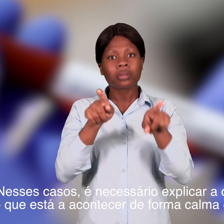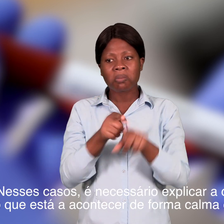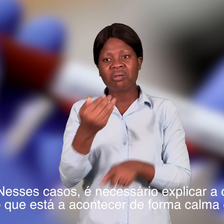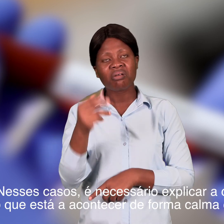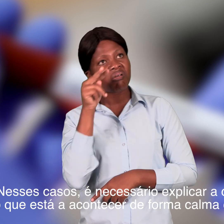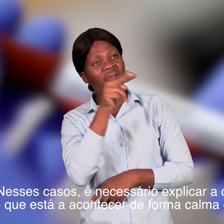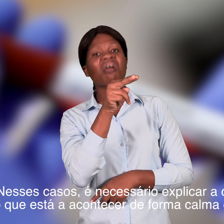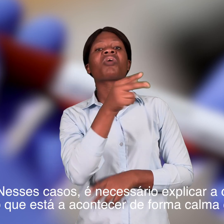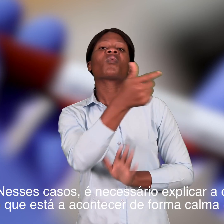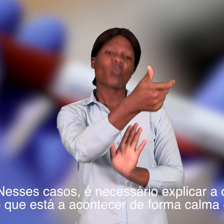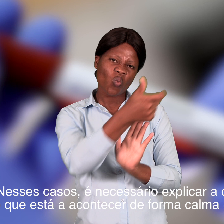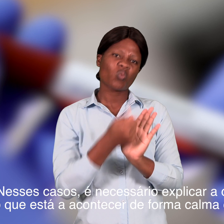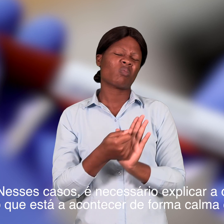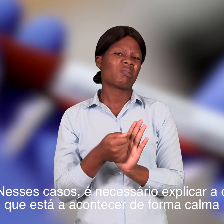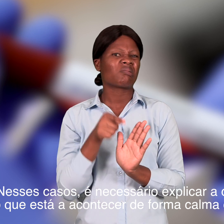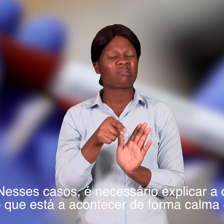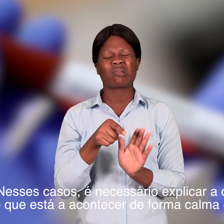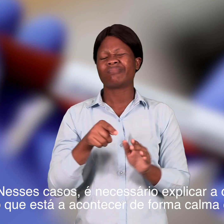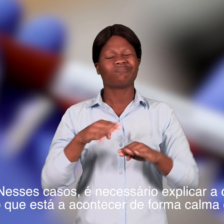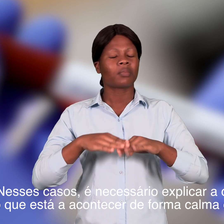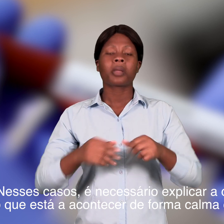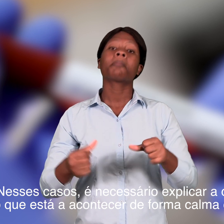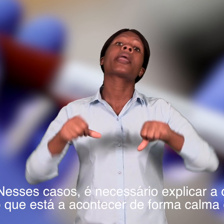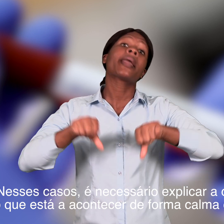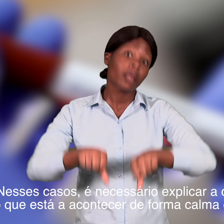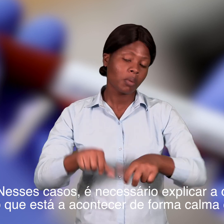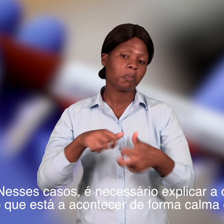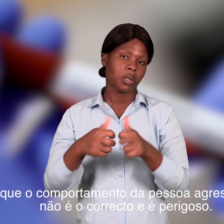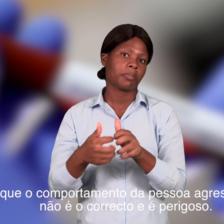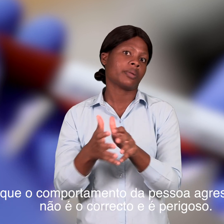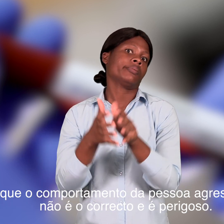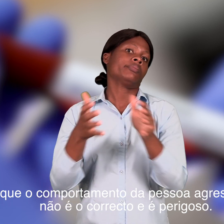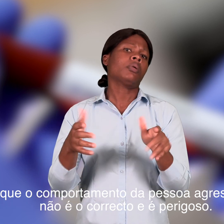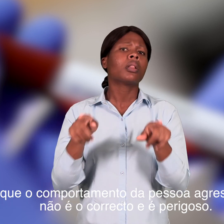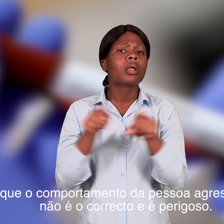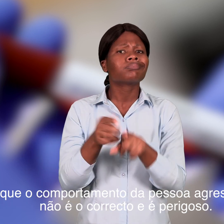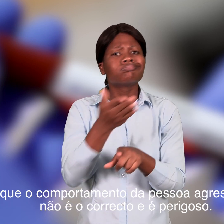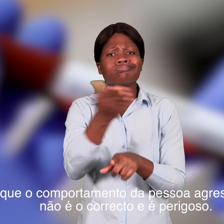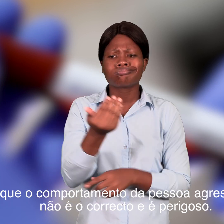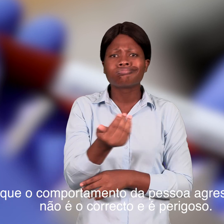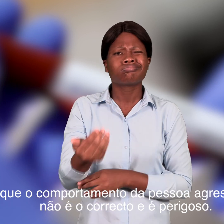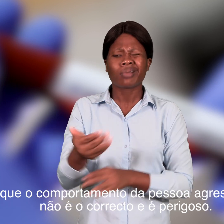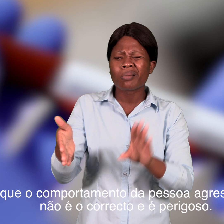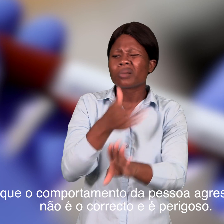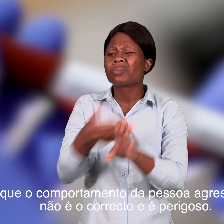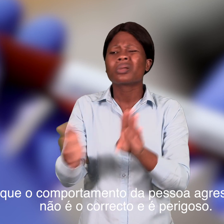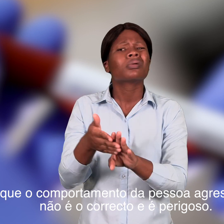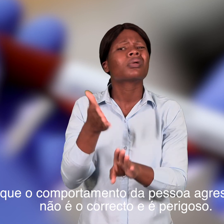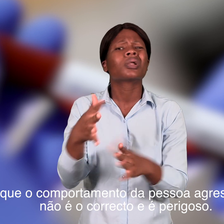explicar à criança o que está a acontecer, forma calma e clara que o comportamento da pessoa agressora não é correto e é